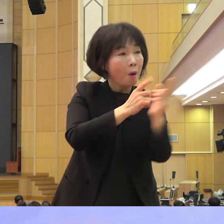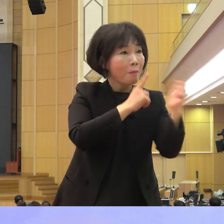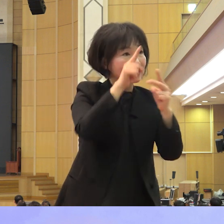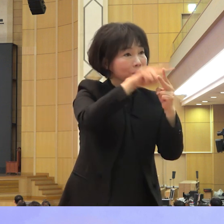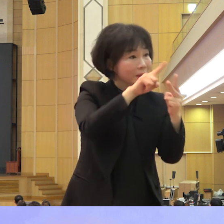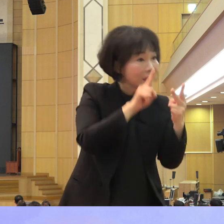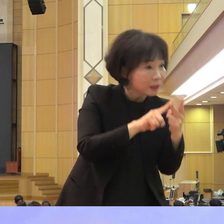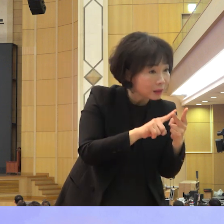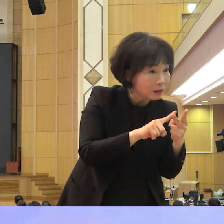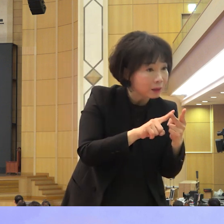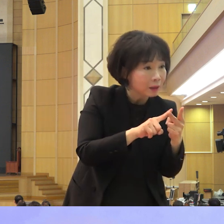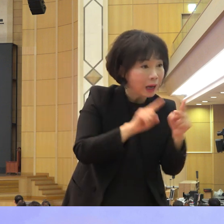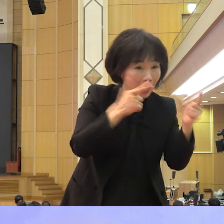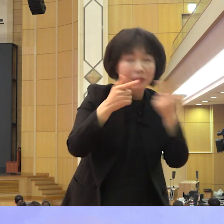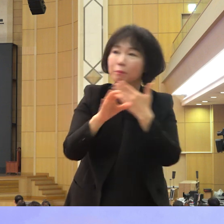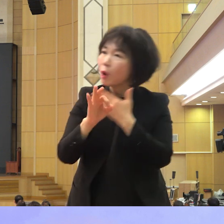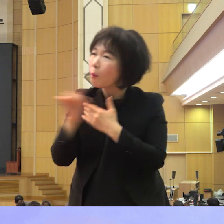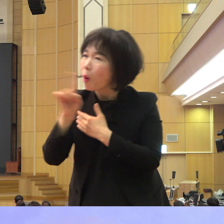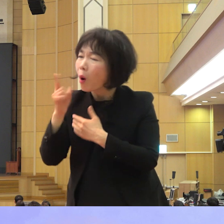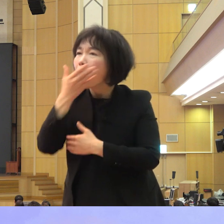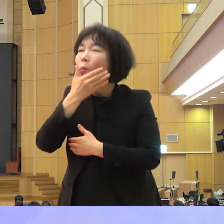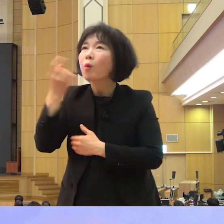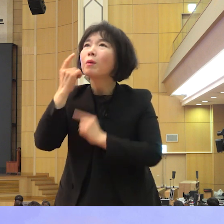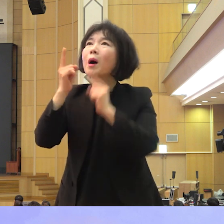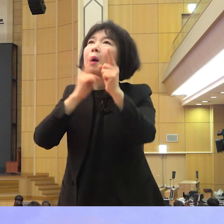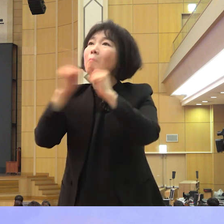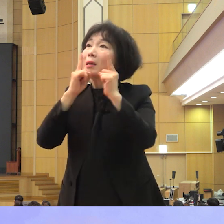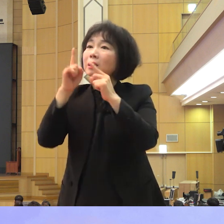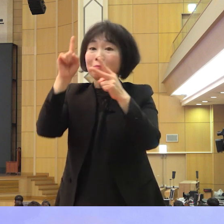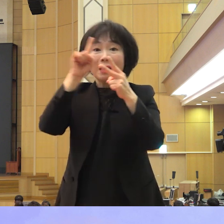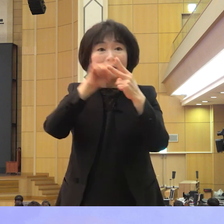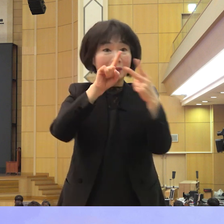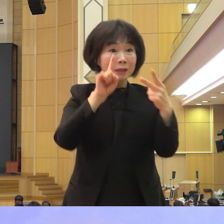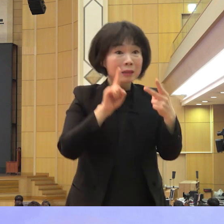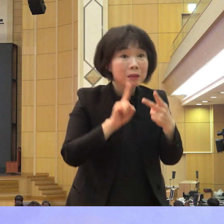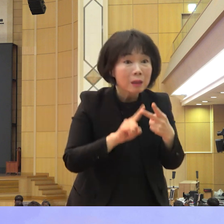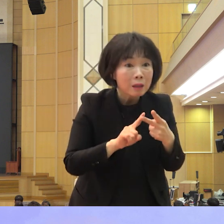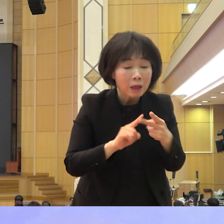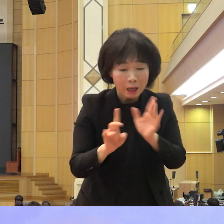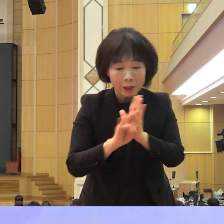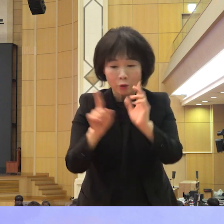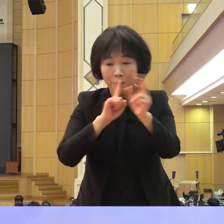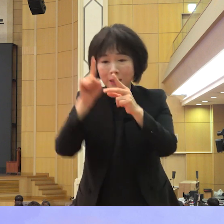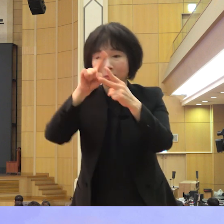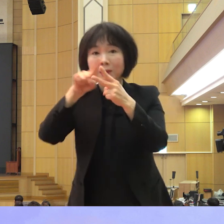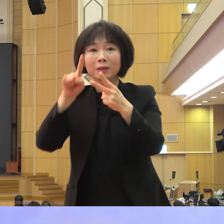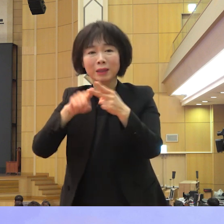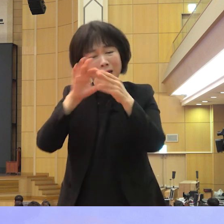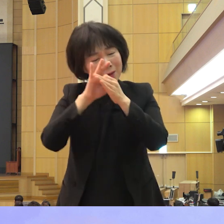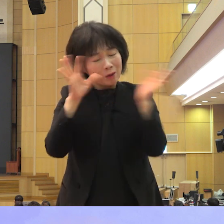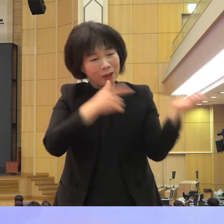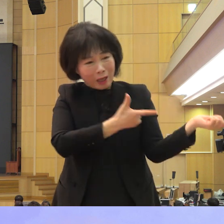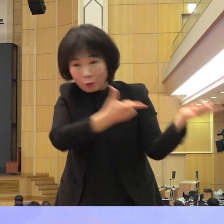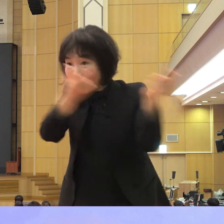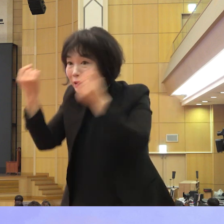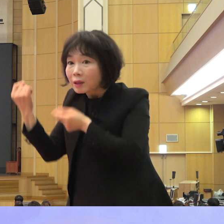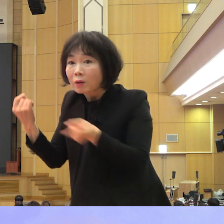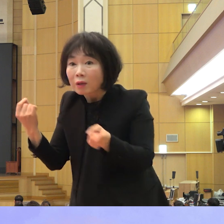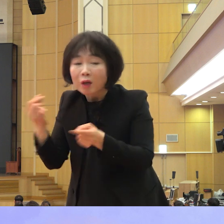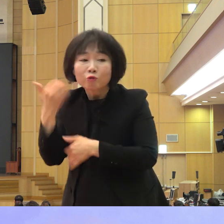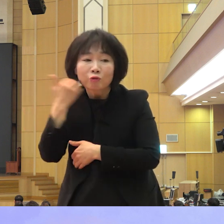말씀을 통해서 또 복음의 말씀을 통해서, 조금 이따 계시록 말씀 볼 겁니다만 계시록 말씀을 통해서